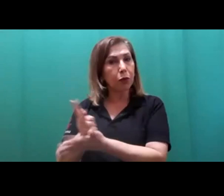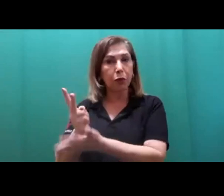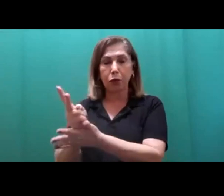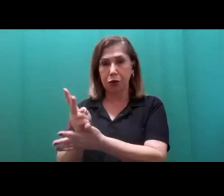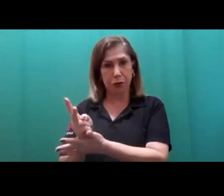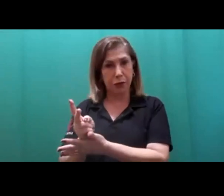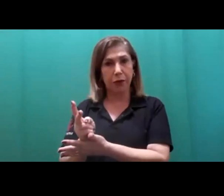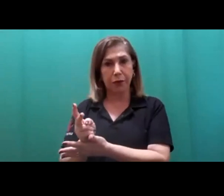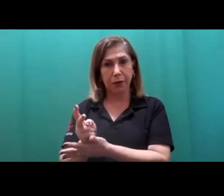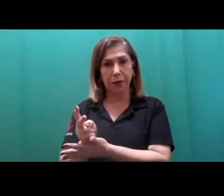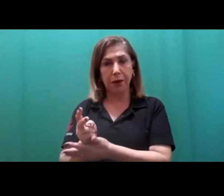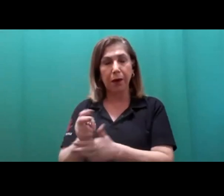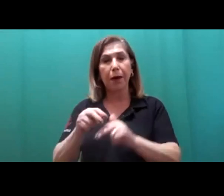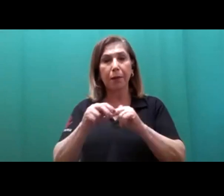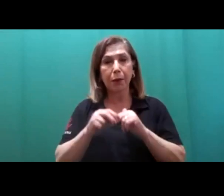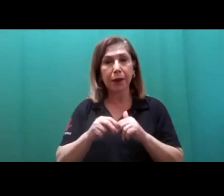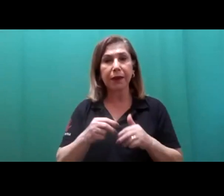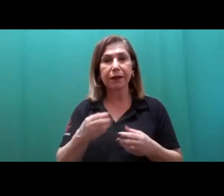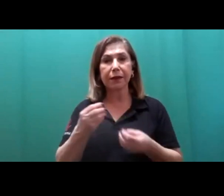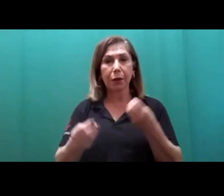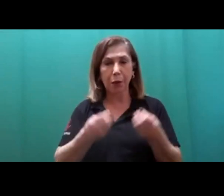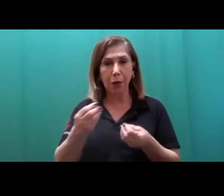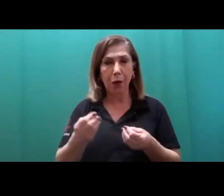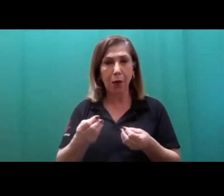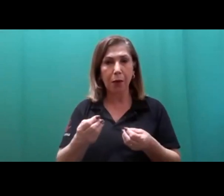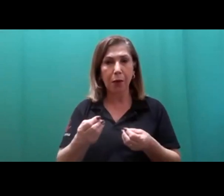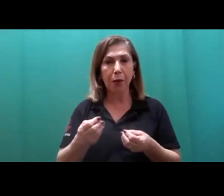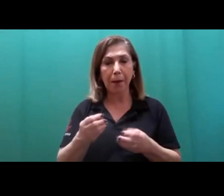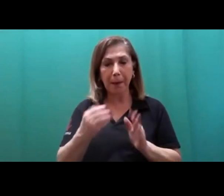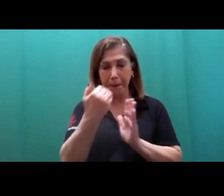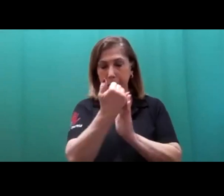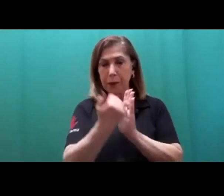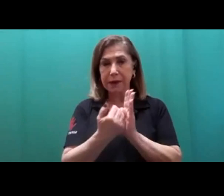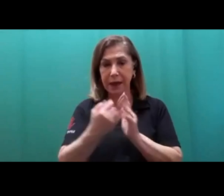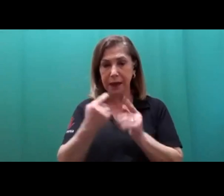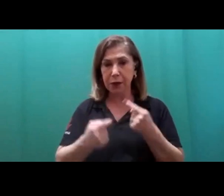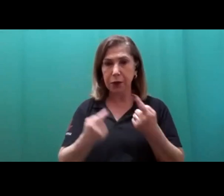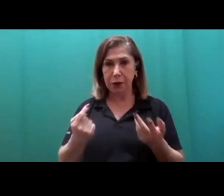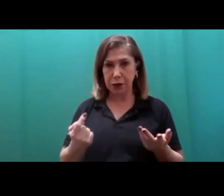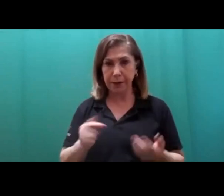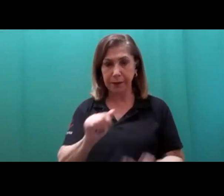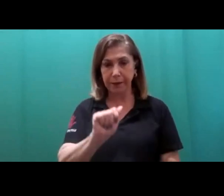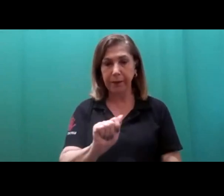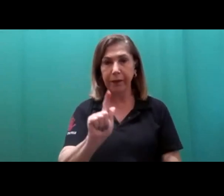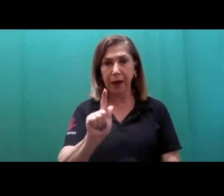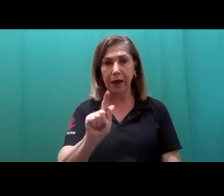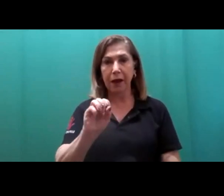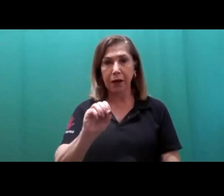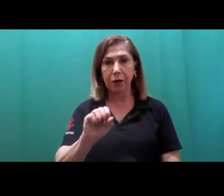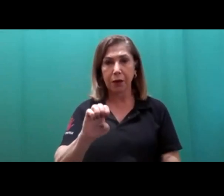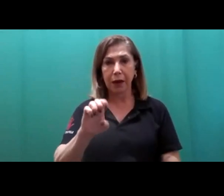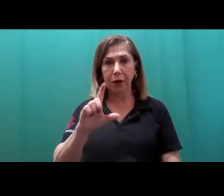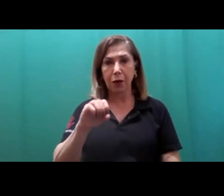ele foi pensado numa convivência com o agronegócio. E aí, assim, a agroecologia tem princípios totalmente